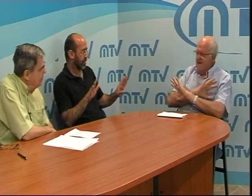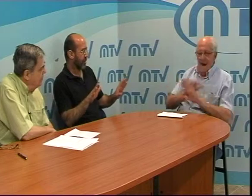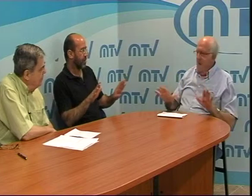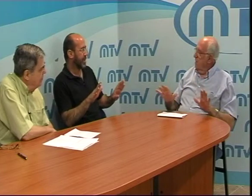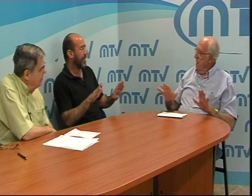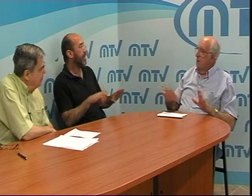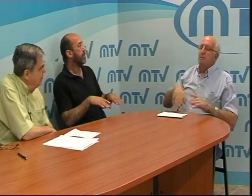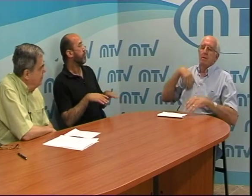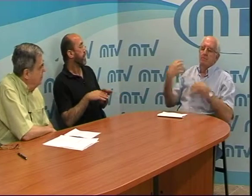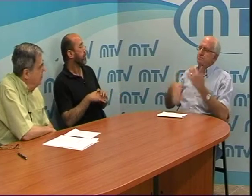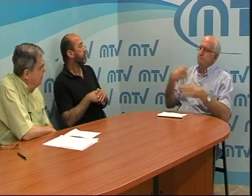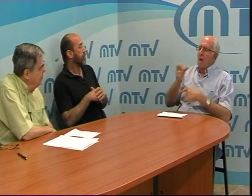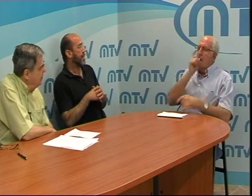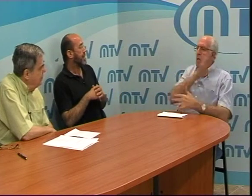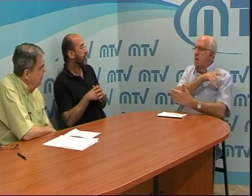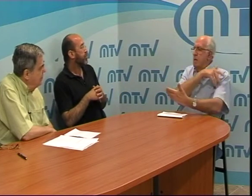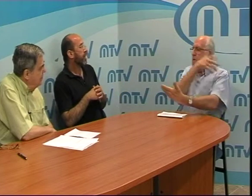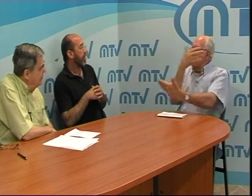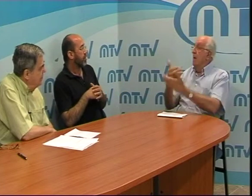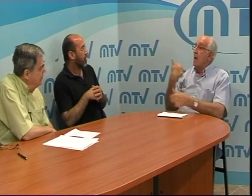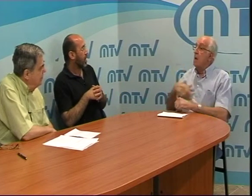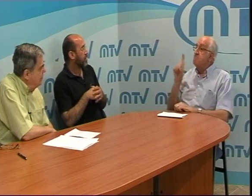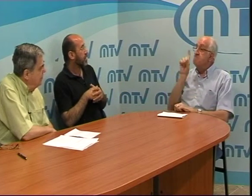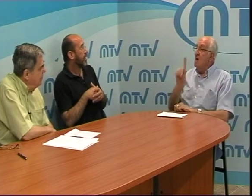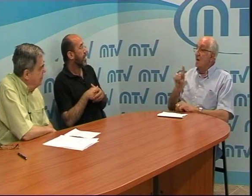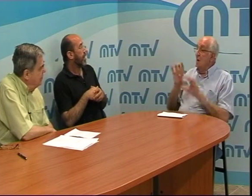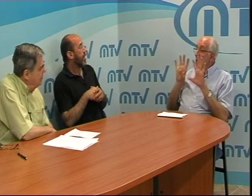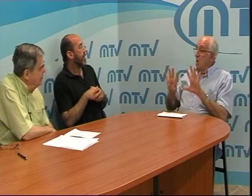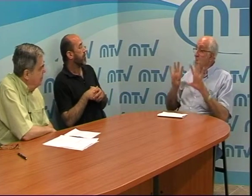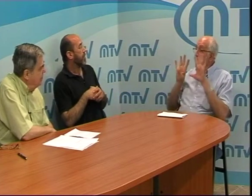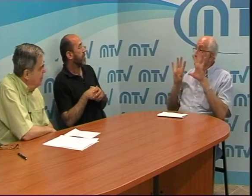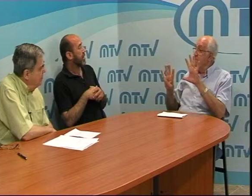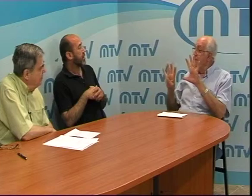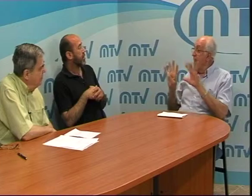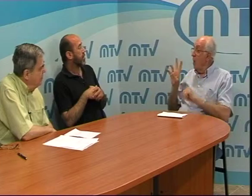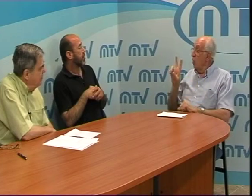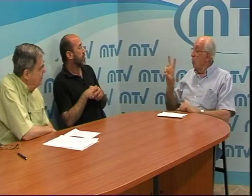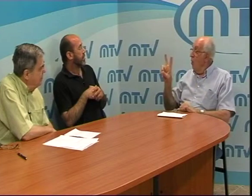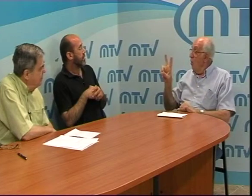ningún sordo aquí en España, pero con el tiempo y a lo largo de los años, en el